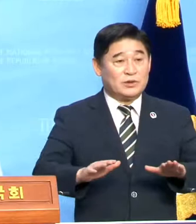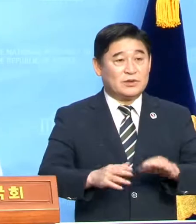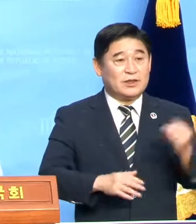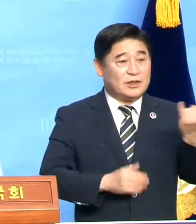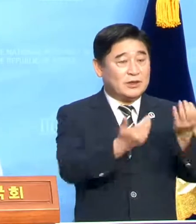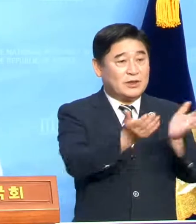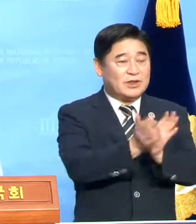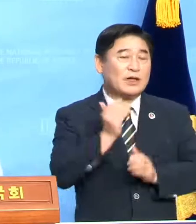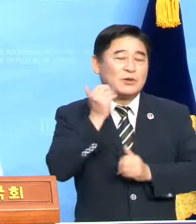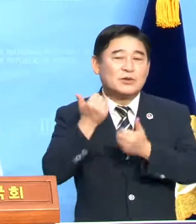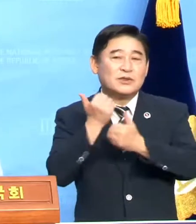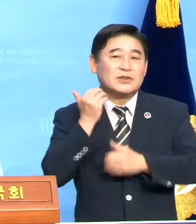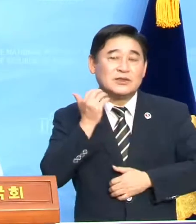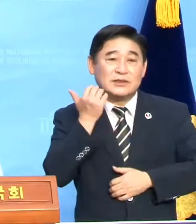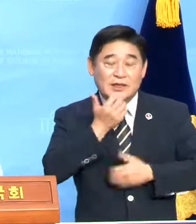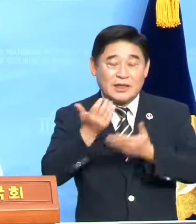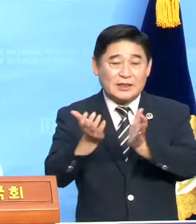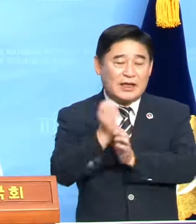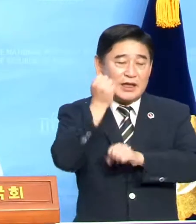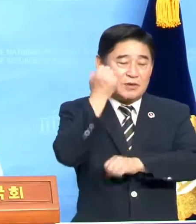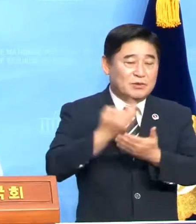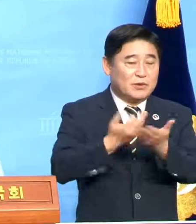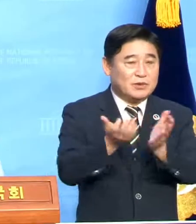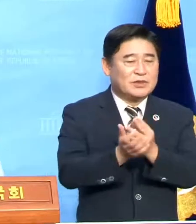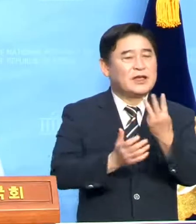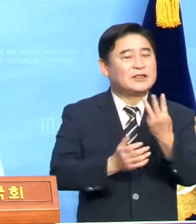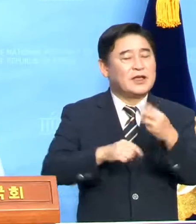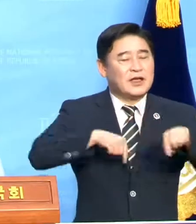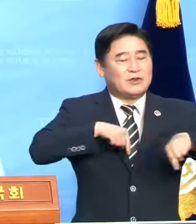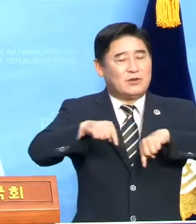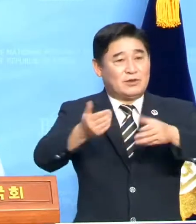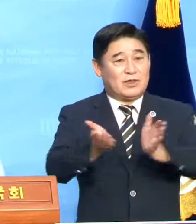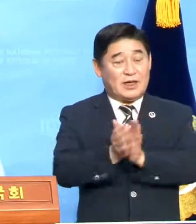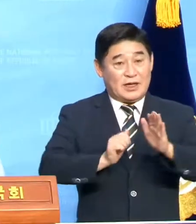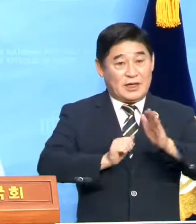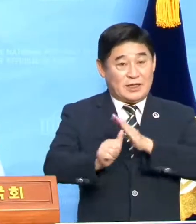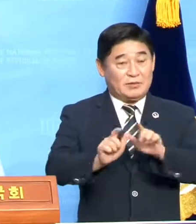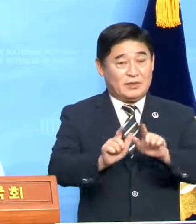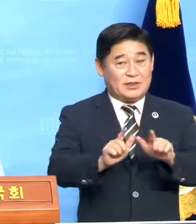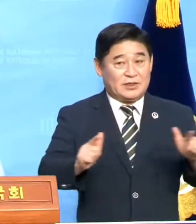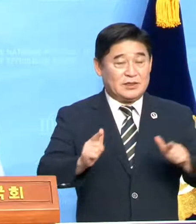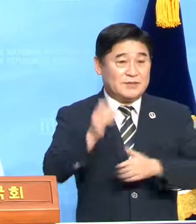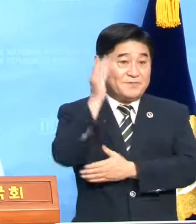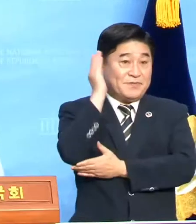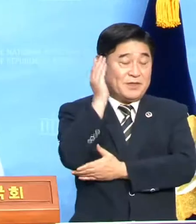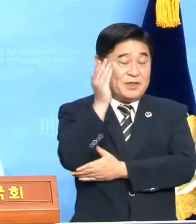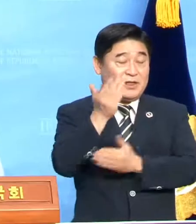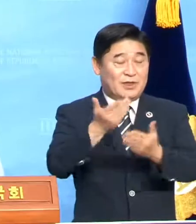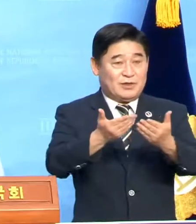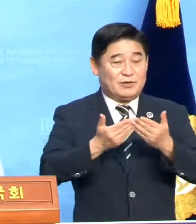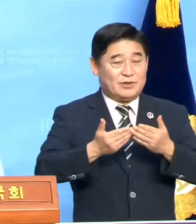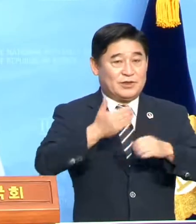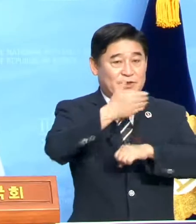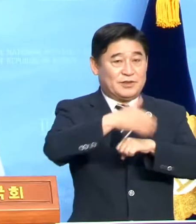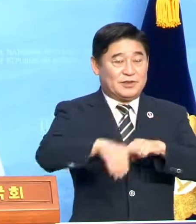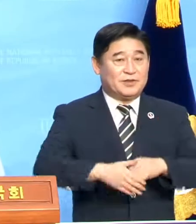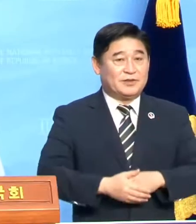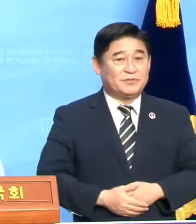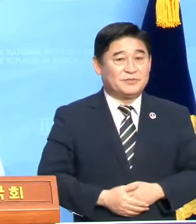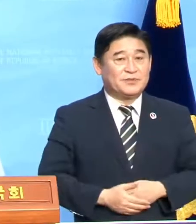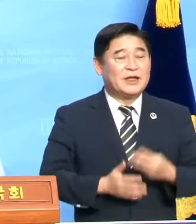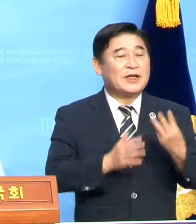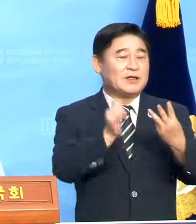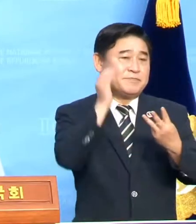여성 회당 녹색당 그리고 기본소득 땅 3개 정당의 대표자 분들께서 발언을 하실 예정입니다 이